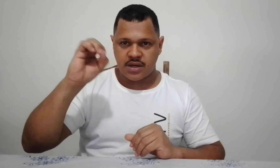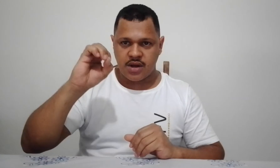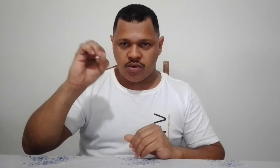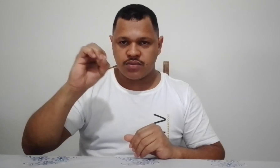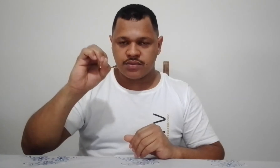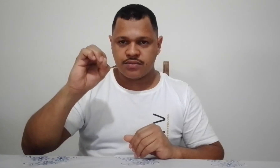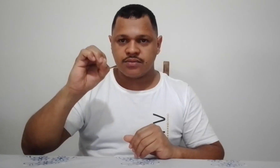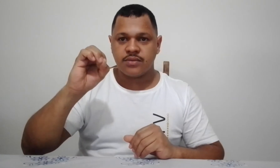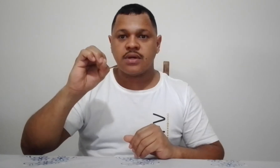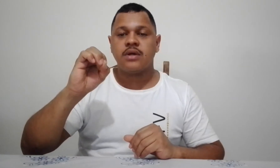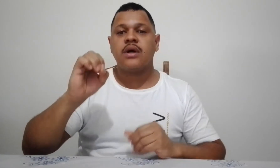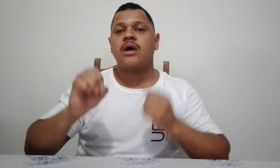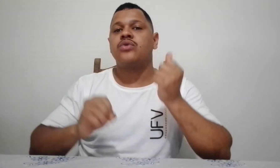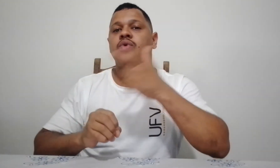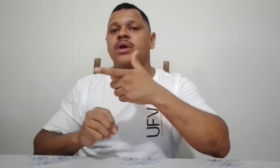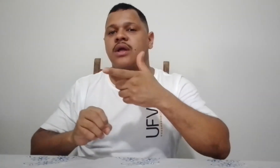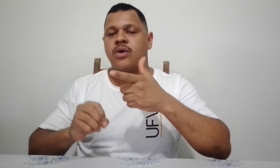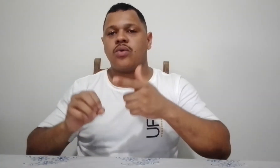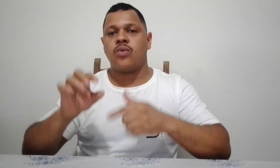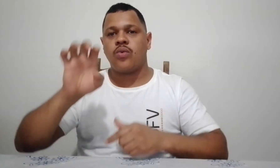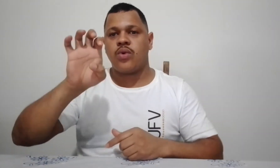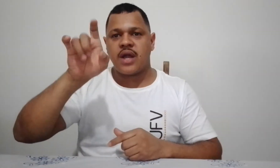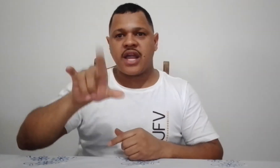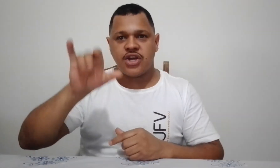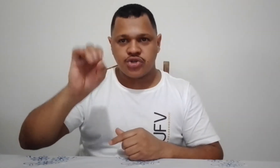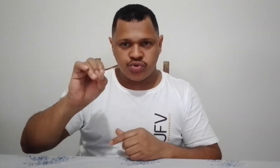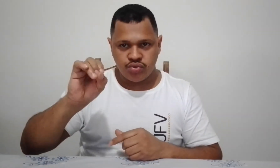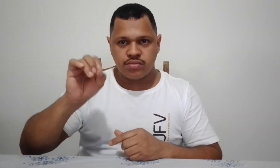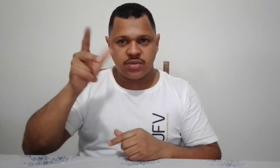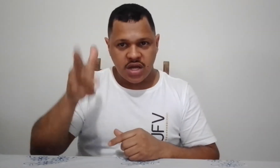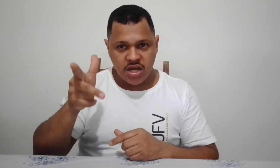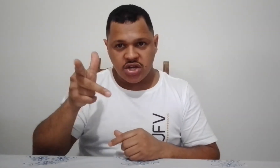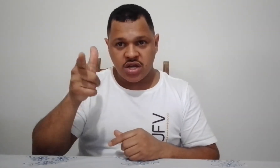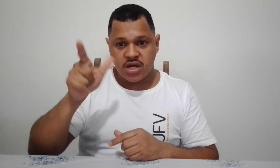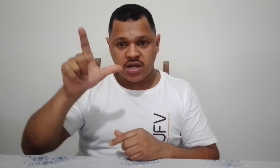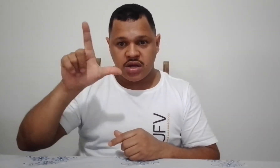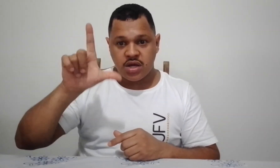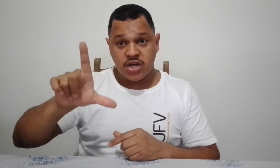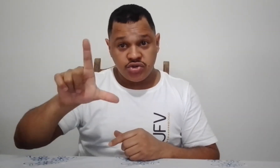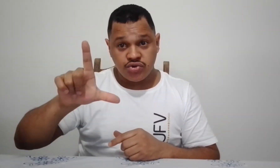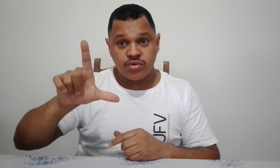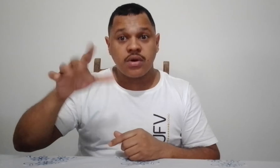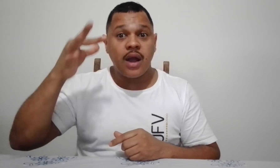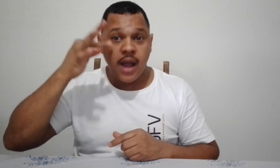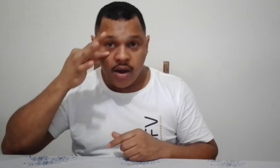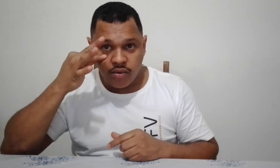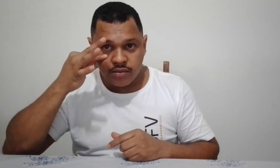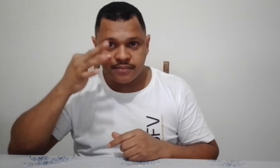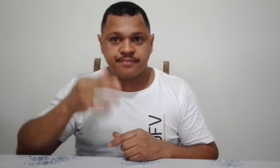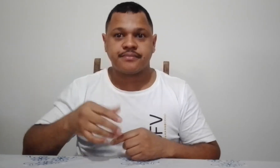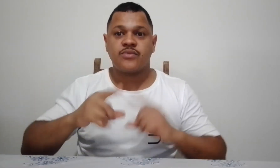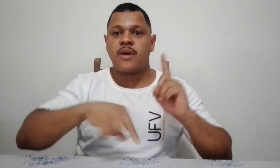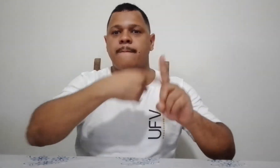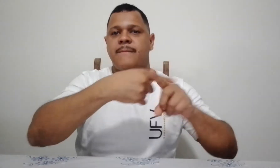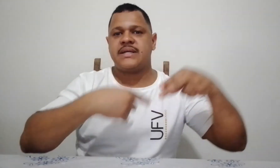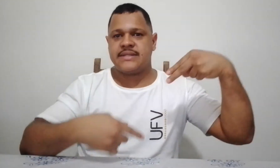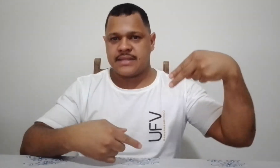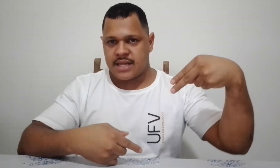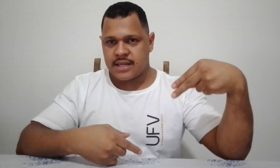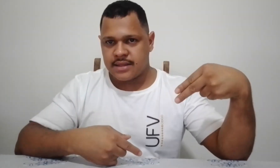eixo real. Observe agora o sinal que tem uma fase mais θ. O mais θ está representado aqui, como a